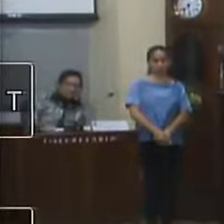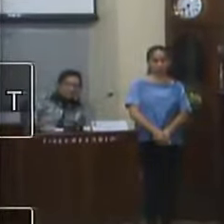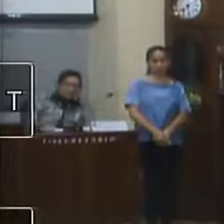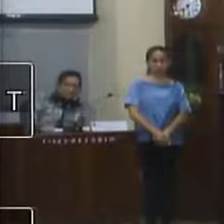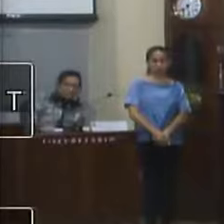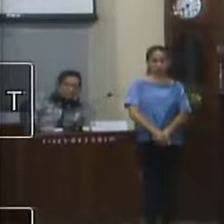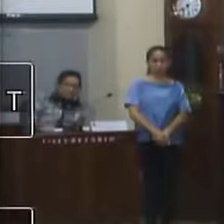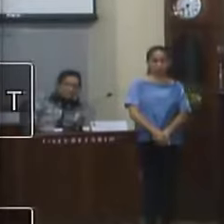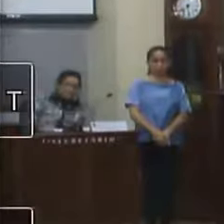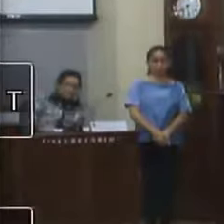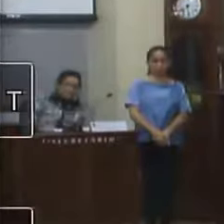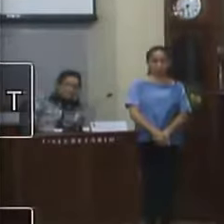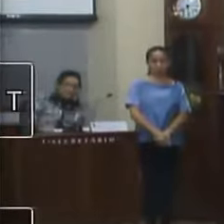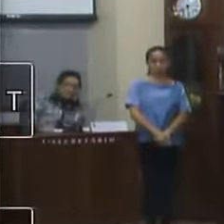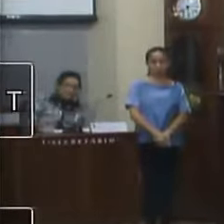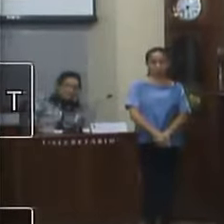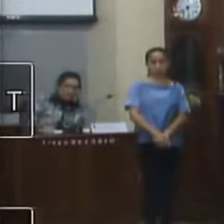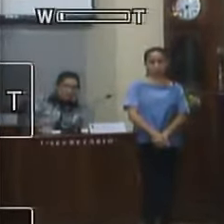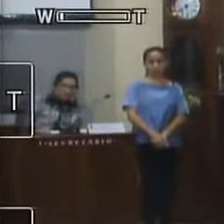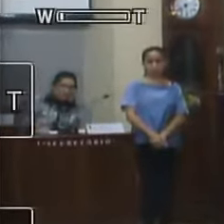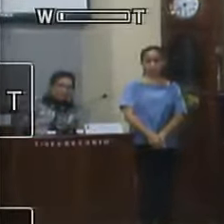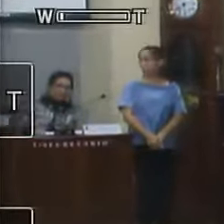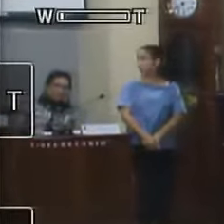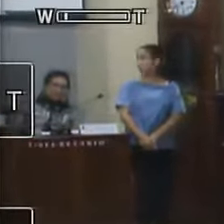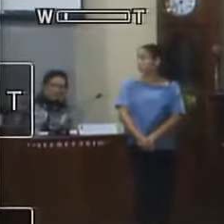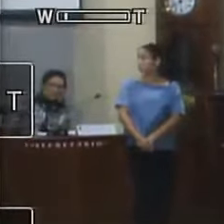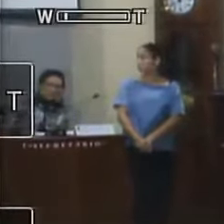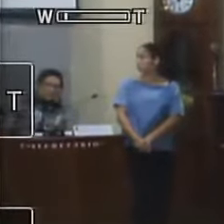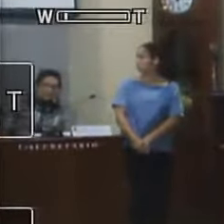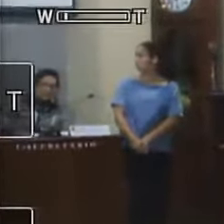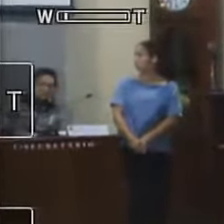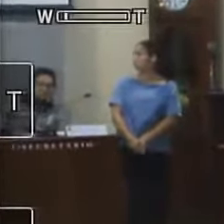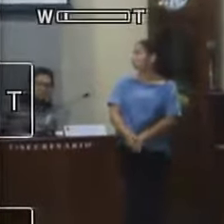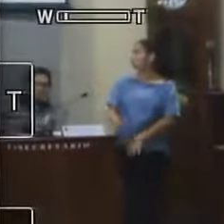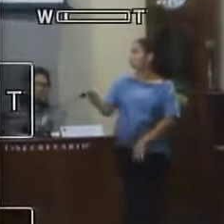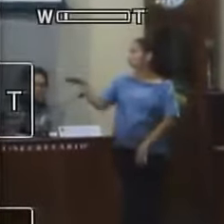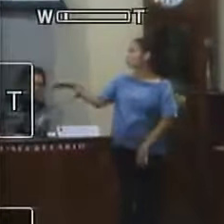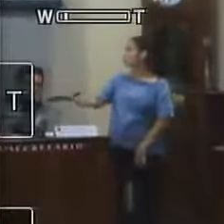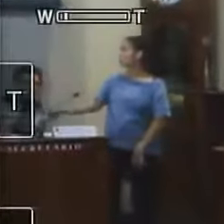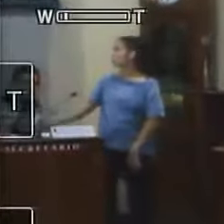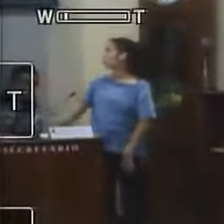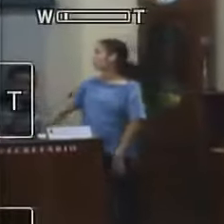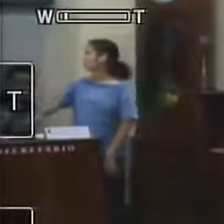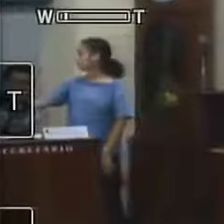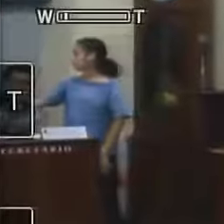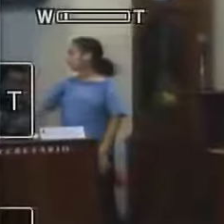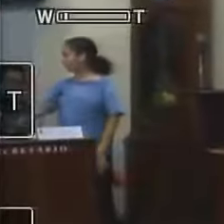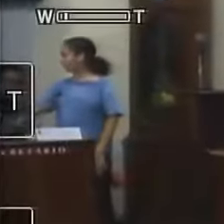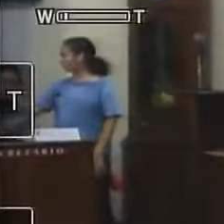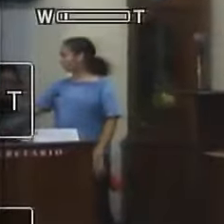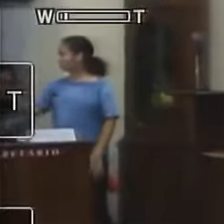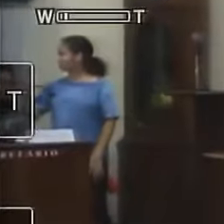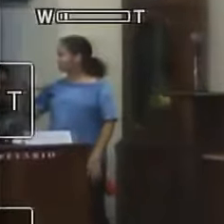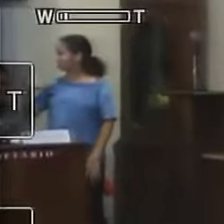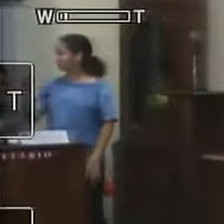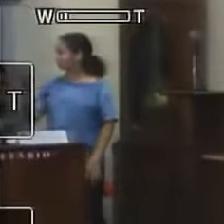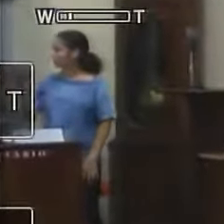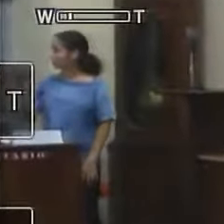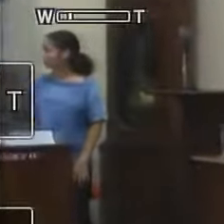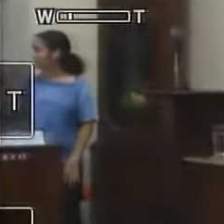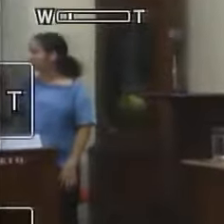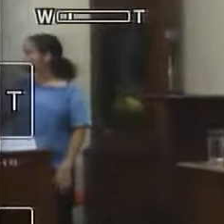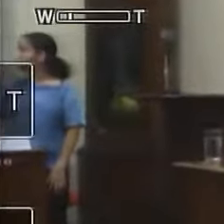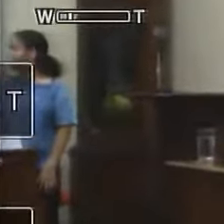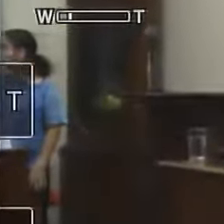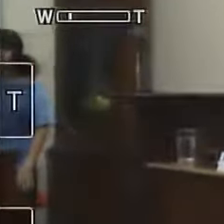Eu queria dizer o seguinte... O vereador Pedro falou sobre a máquina de a usina de asfalto.